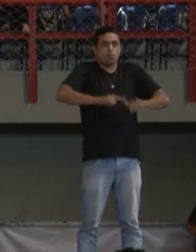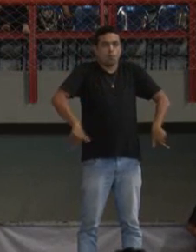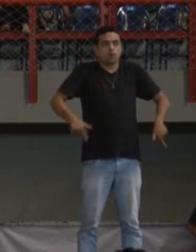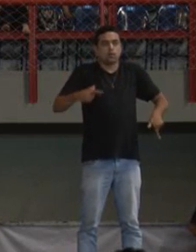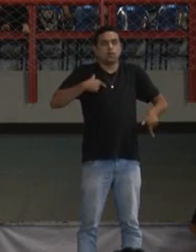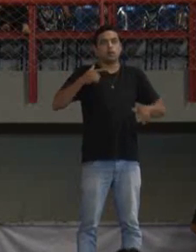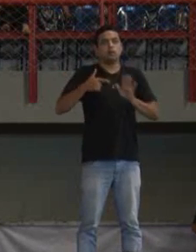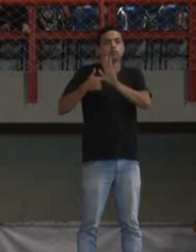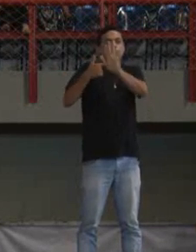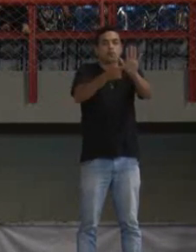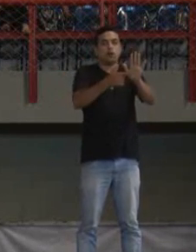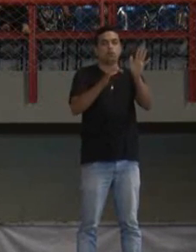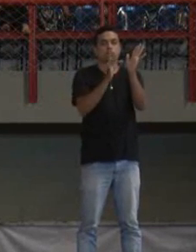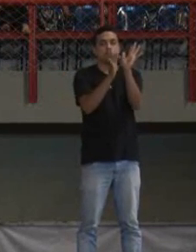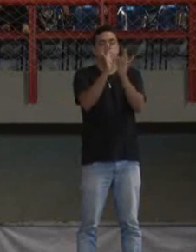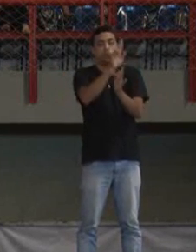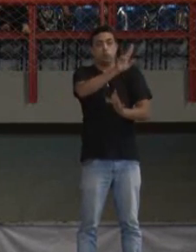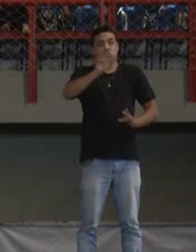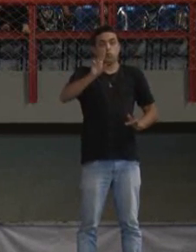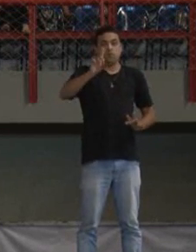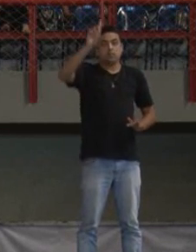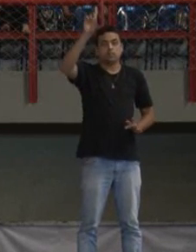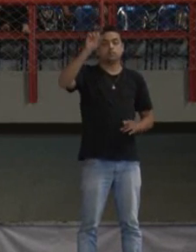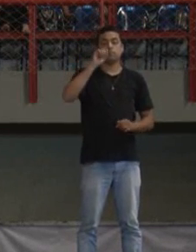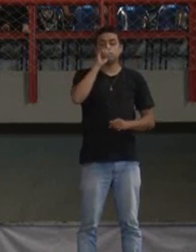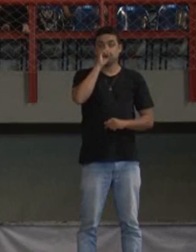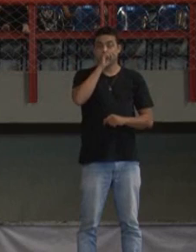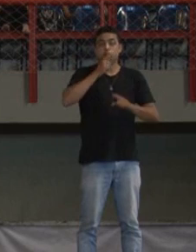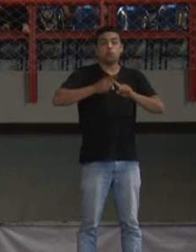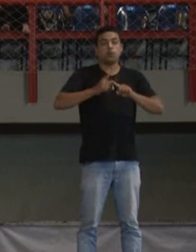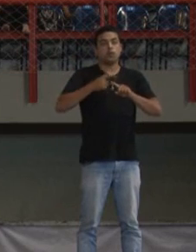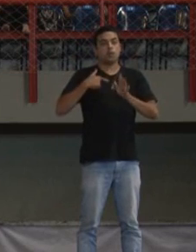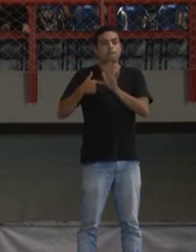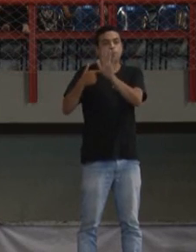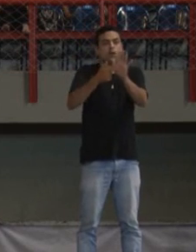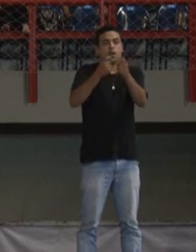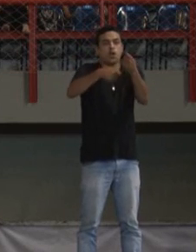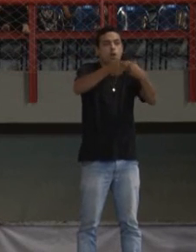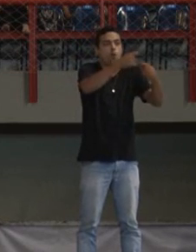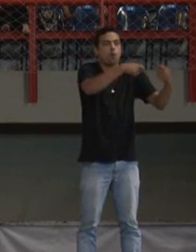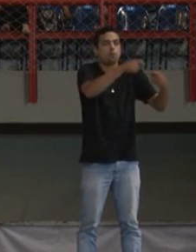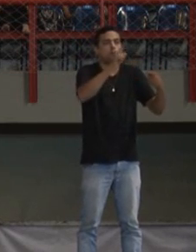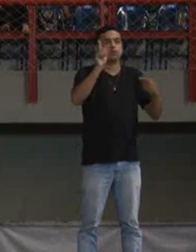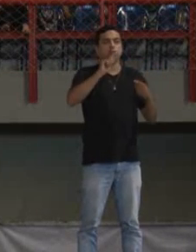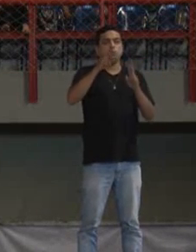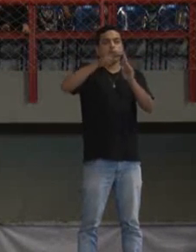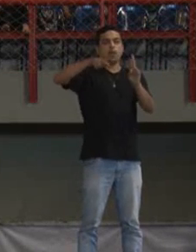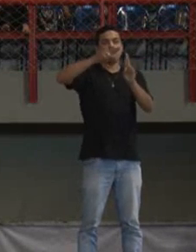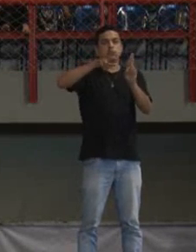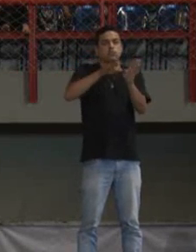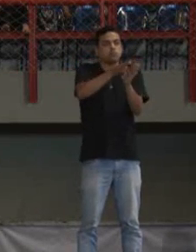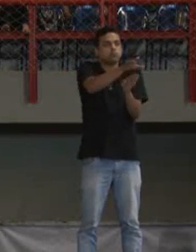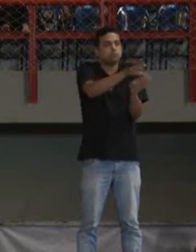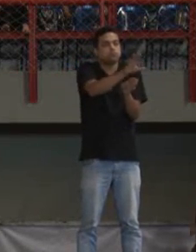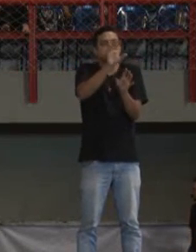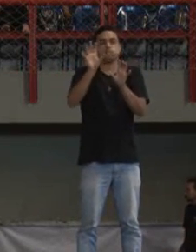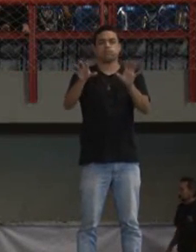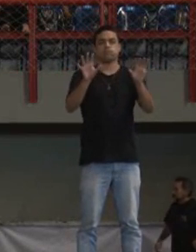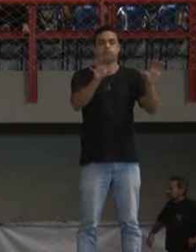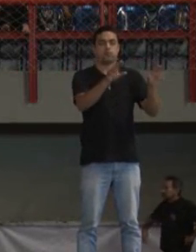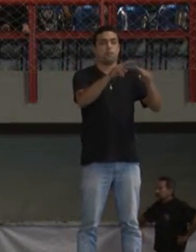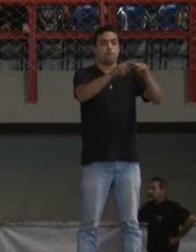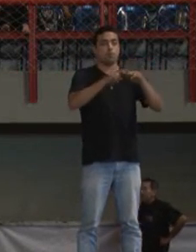nome de Deus. Não trouxe uma abordagem econômica, trouxe uma perspectiva religiosa, certo?